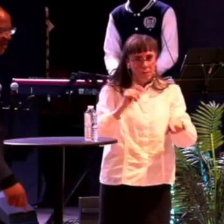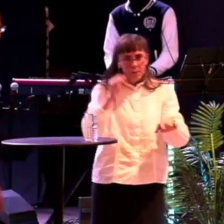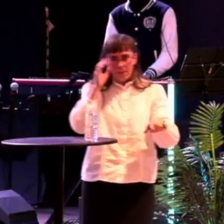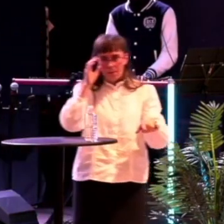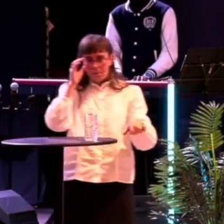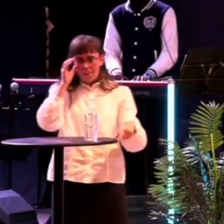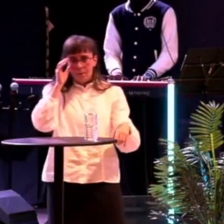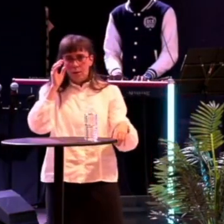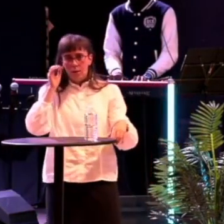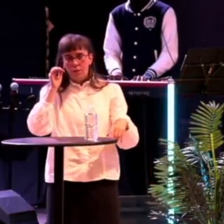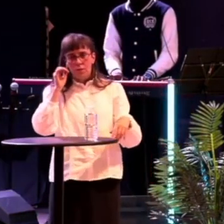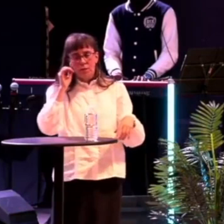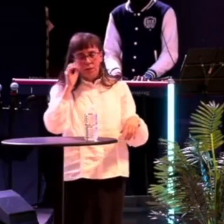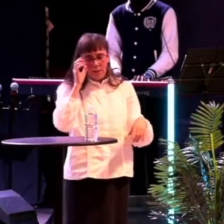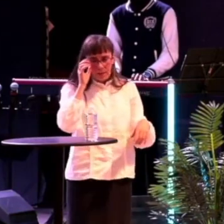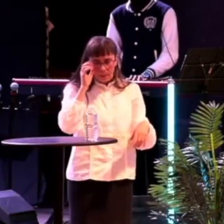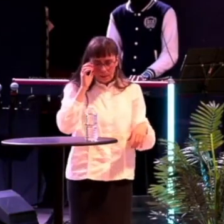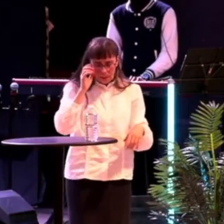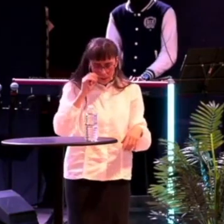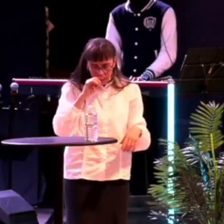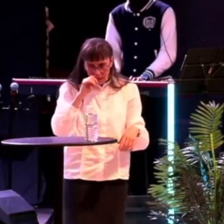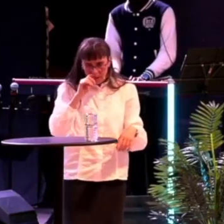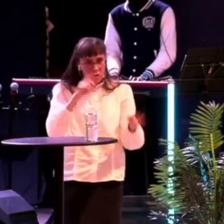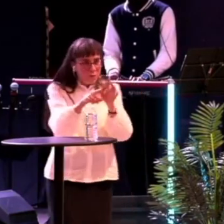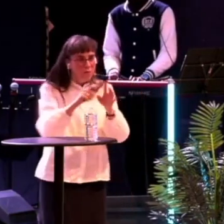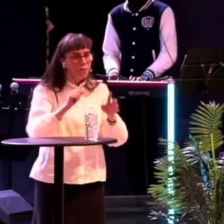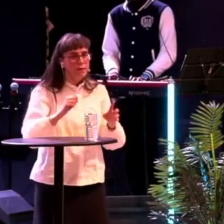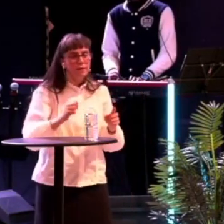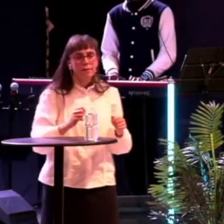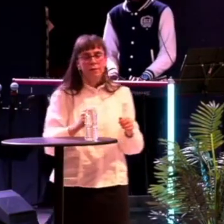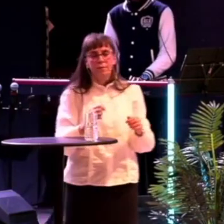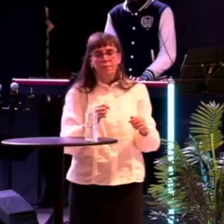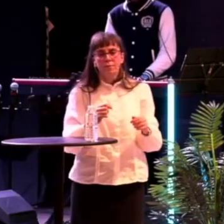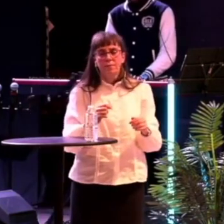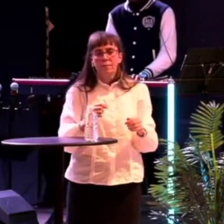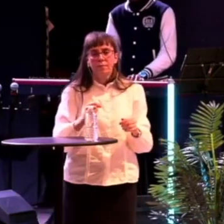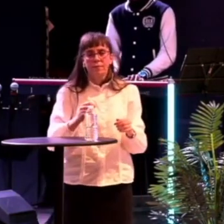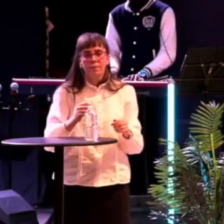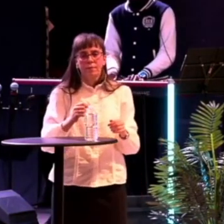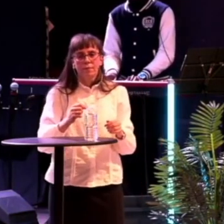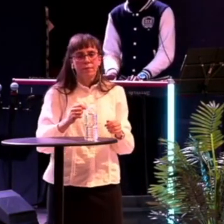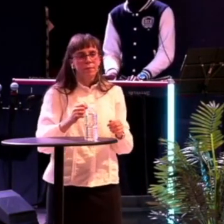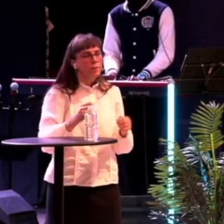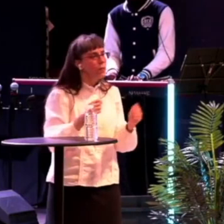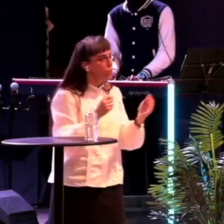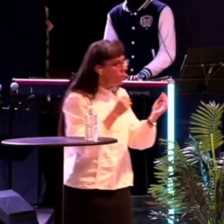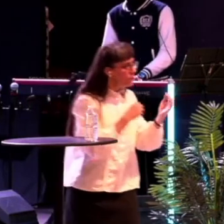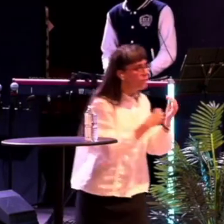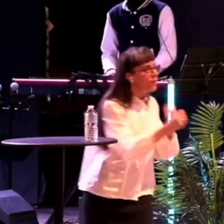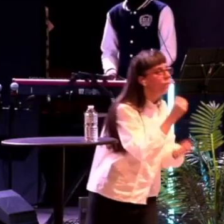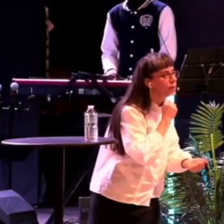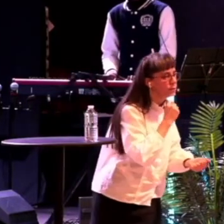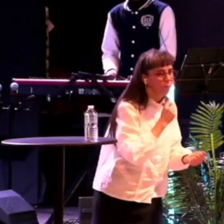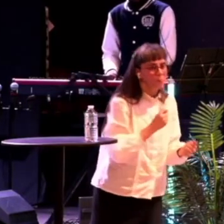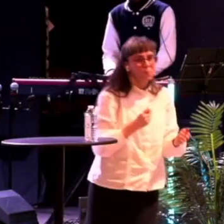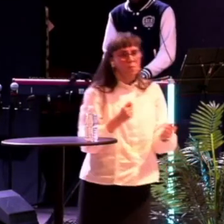Mais juste avant, il y aura la bataille finale. There will be this